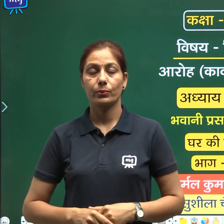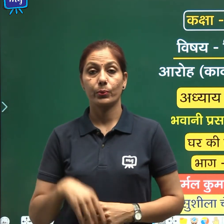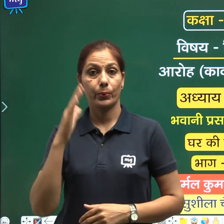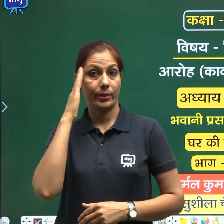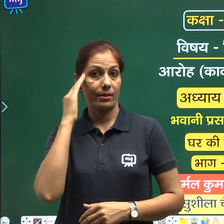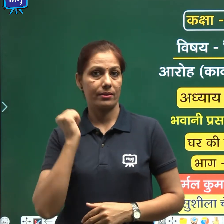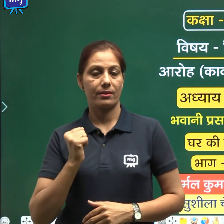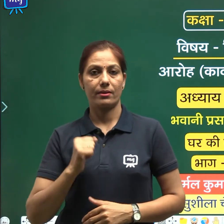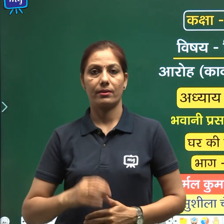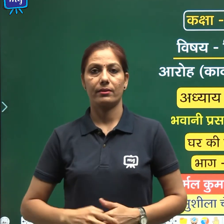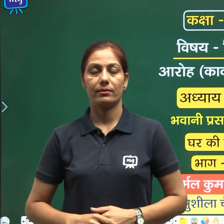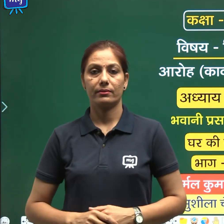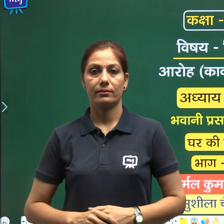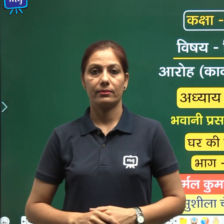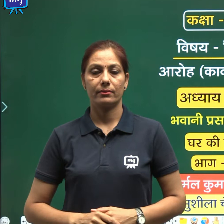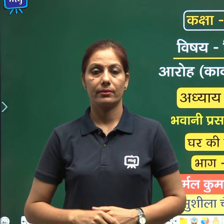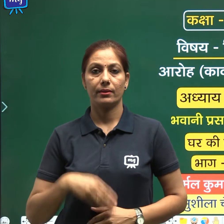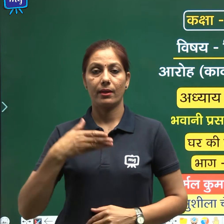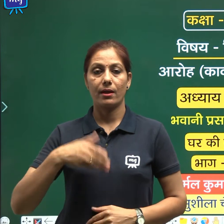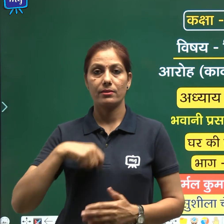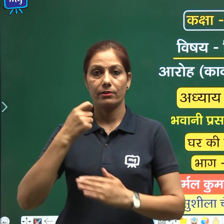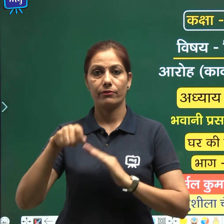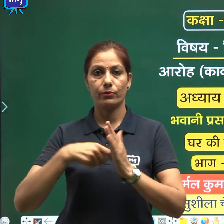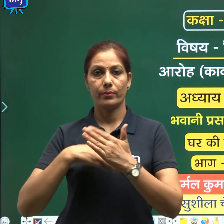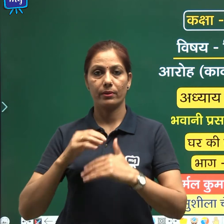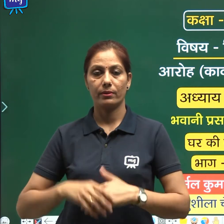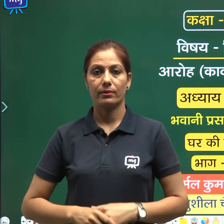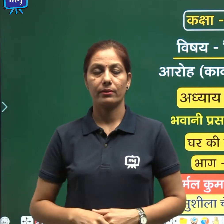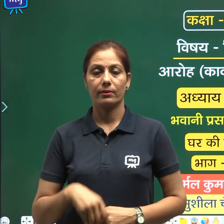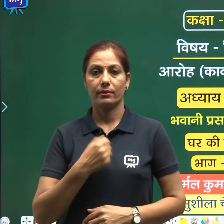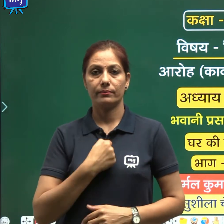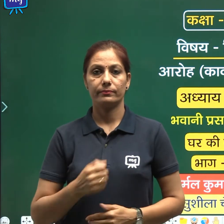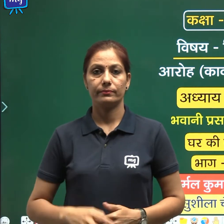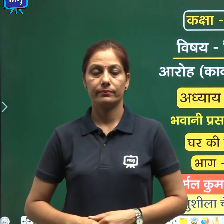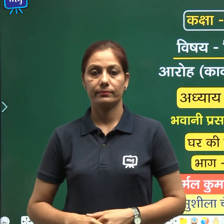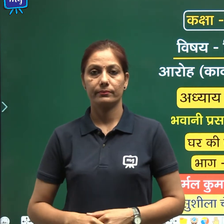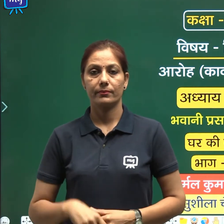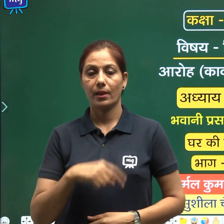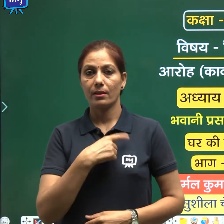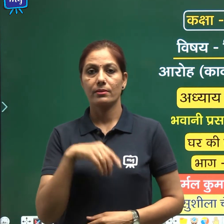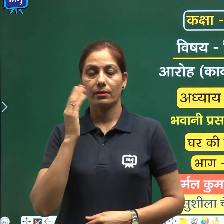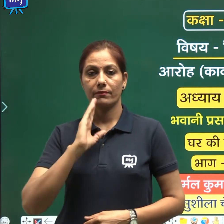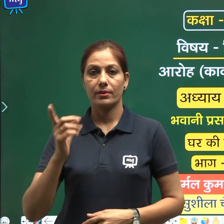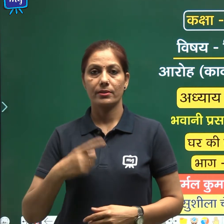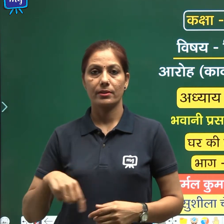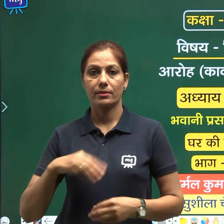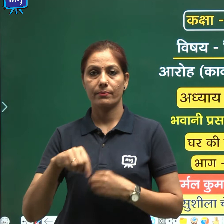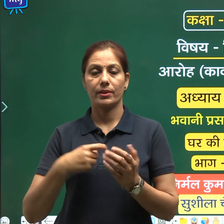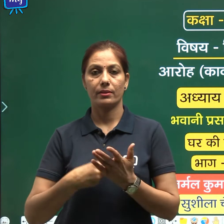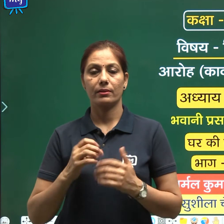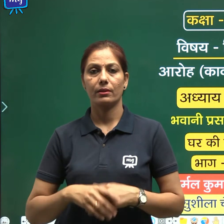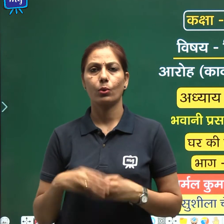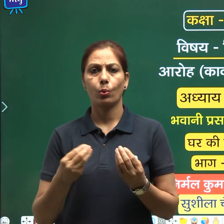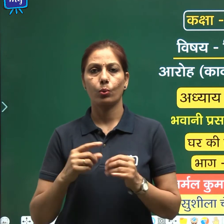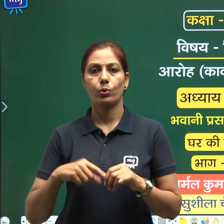याद कर रहे हैं। आज के वीडियो में हम इस कविता से संबंधित